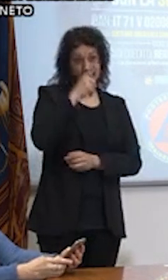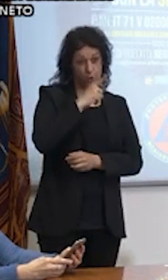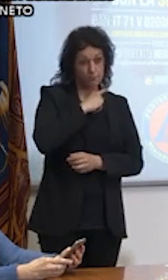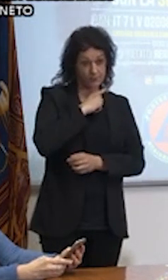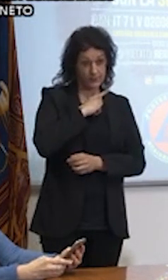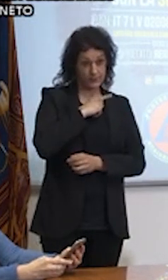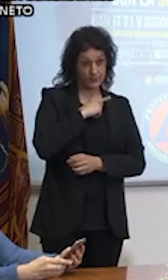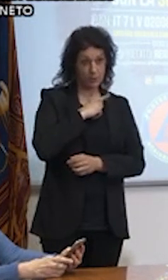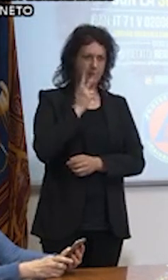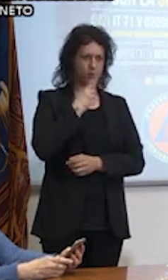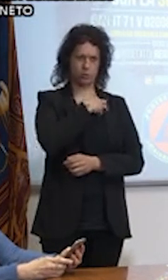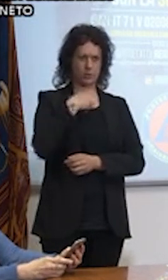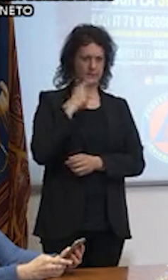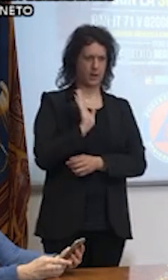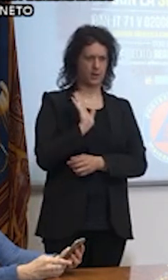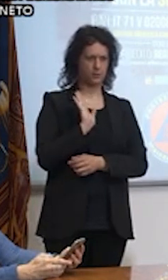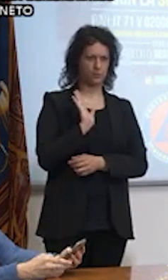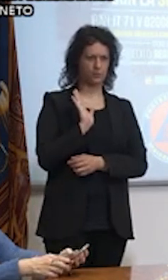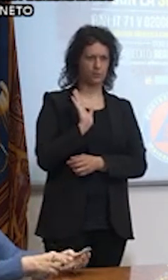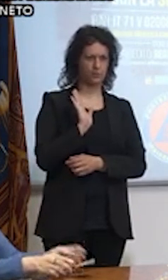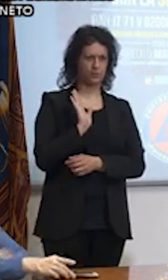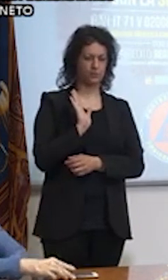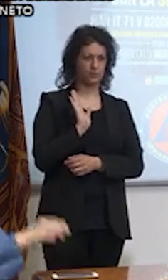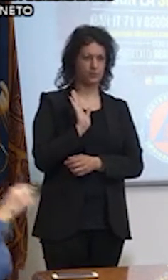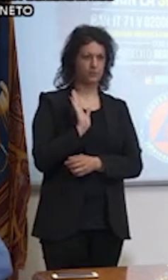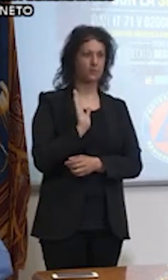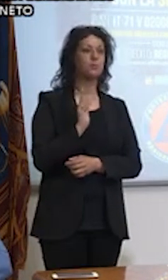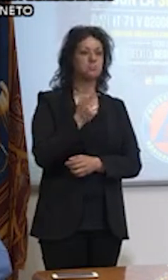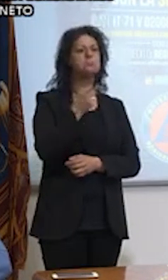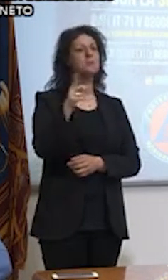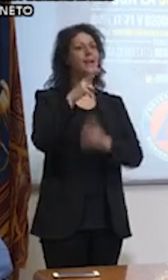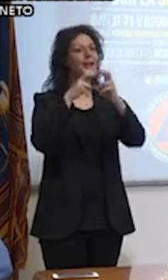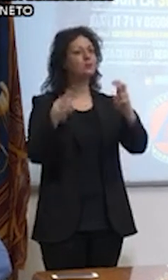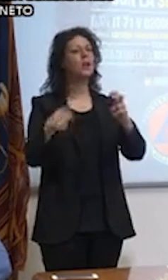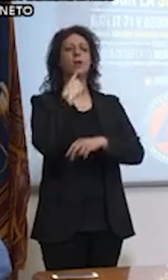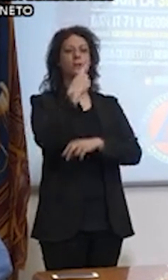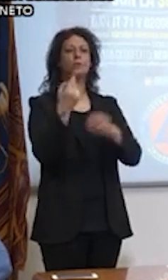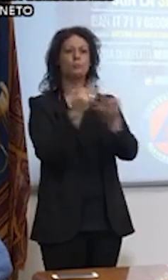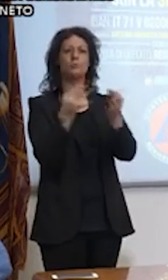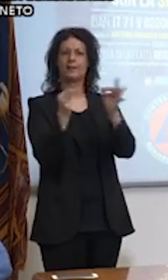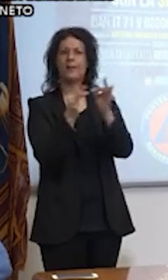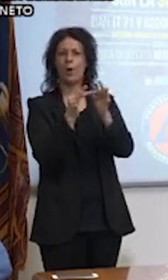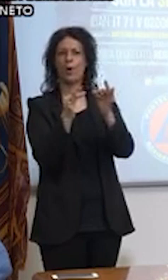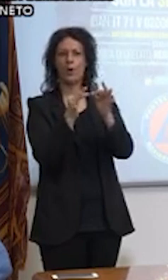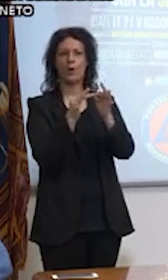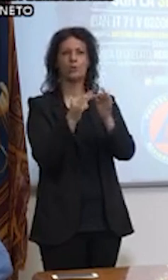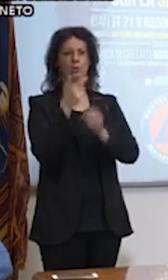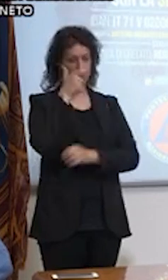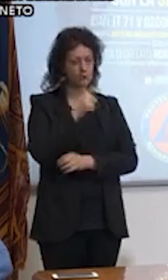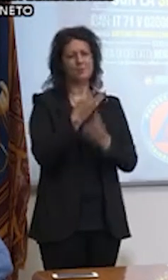opinione, ma non di scienziato, io sono d'accordo con questo scienziato. Si è scritto molto su questa storia del